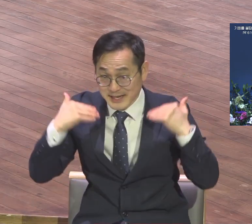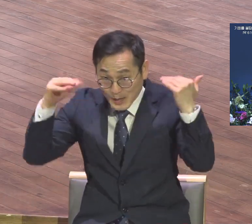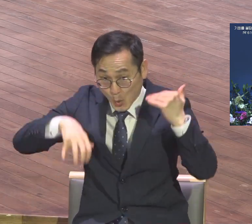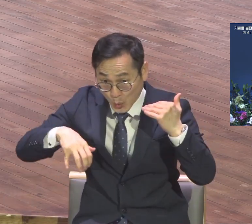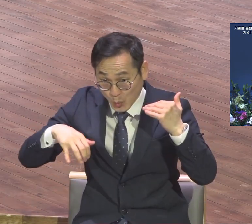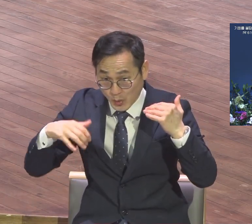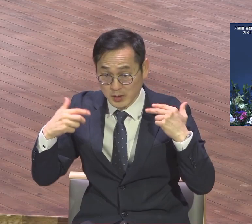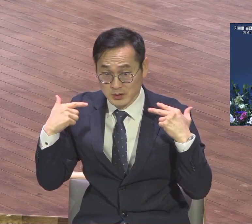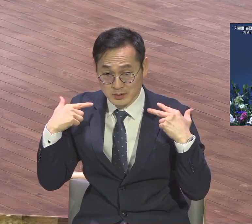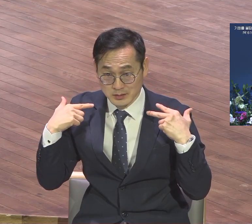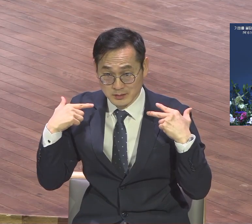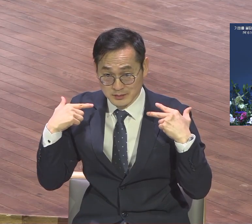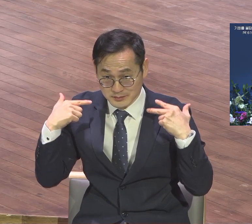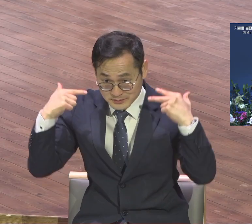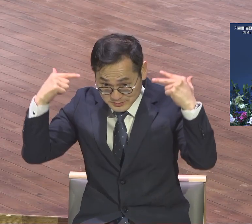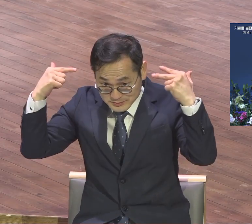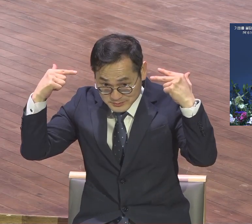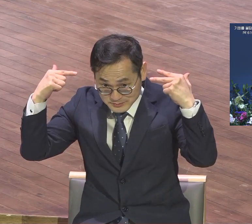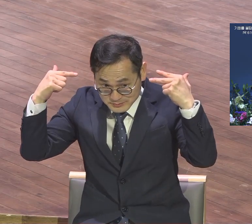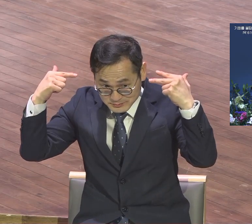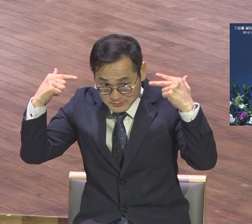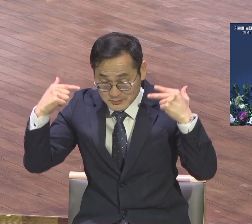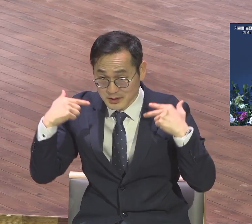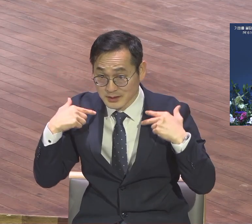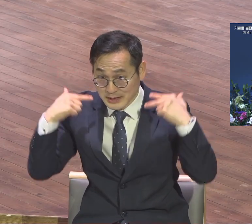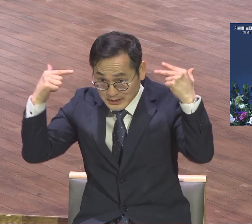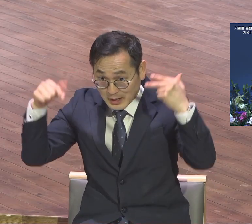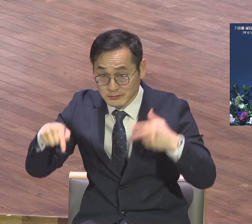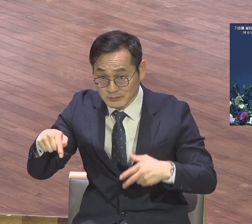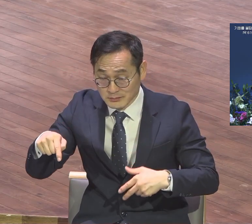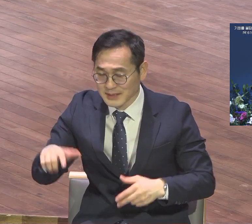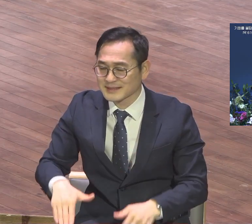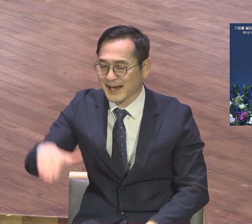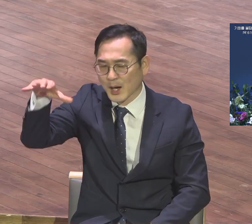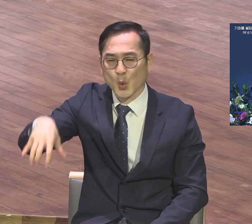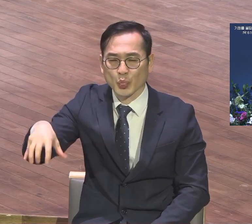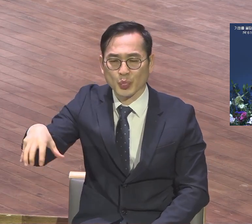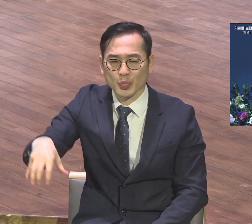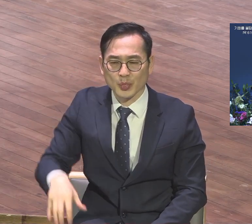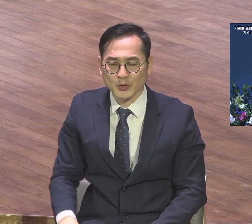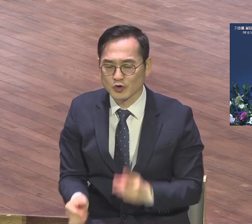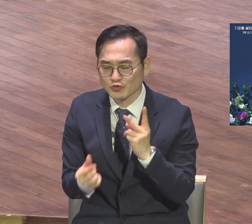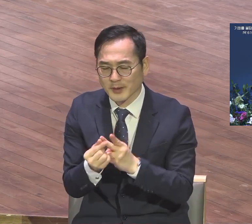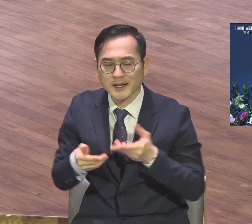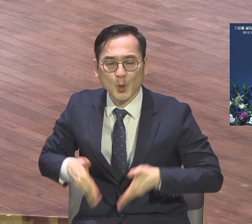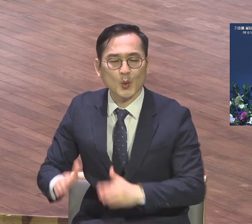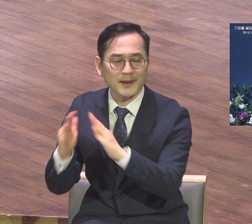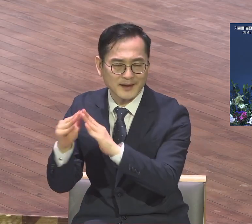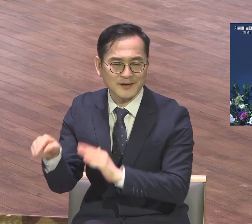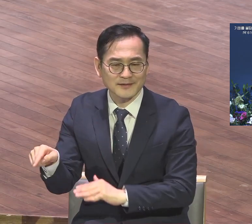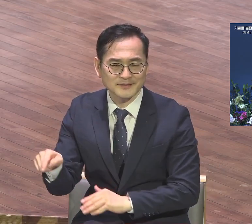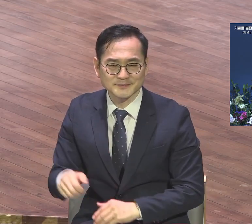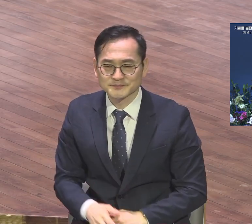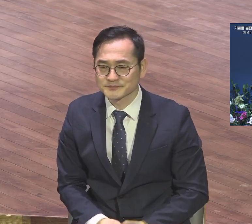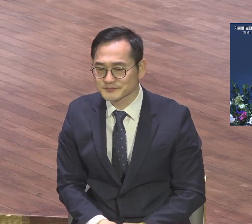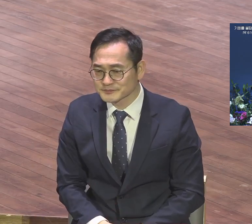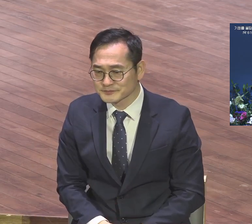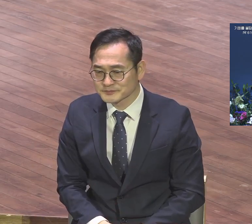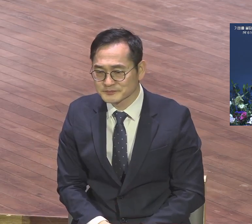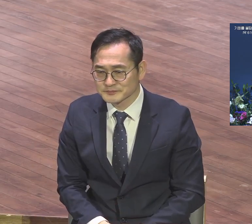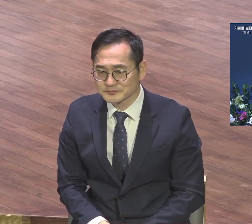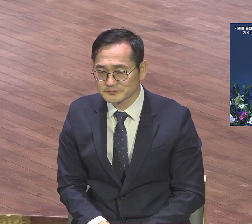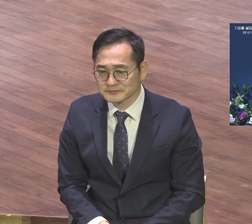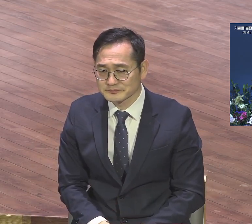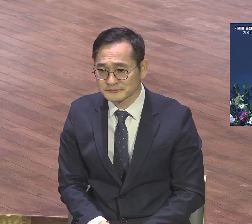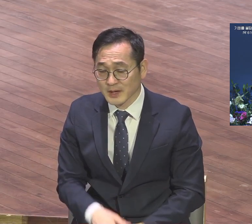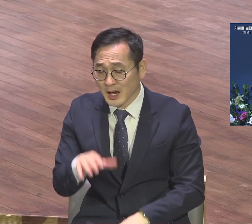나사렛. 예수님 고향이라 그래요. 나사렛에서. 그런데 누구보다도 예수님을 잘